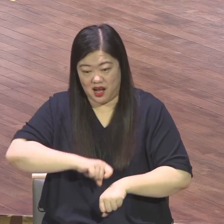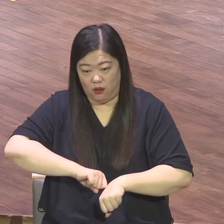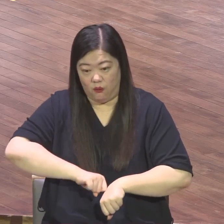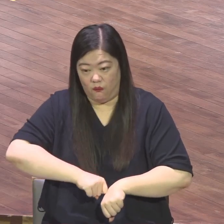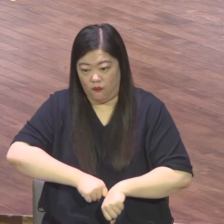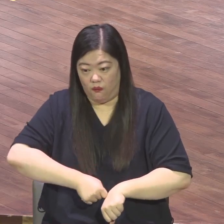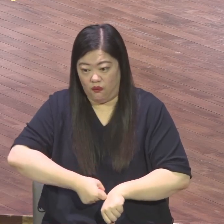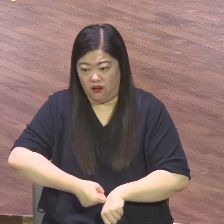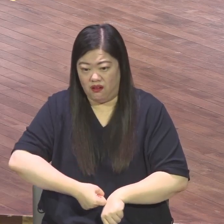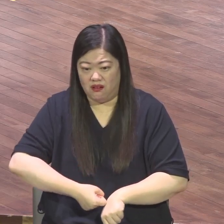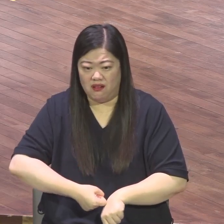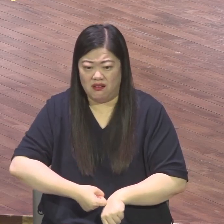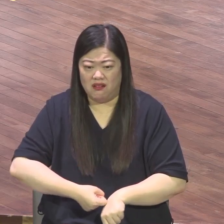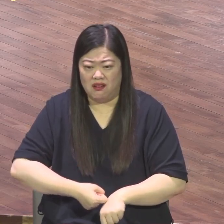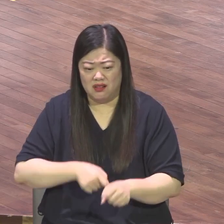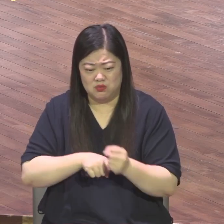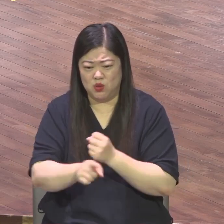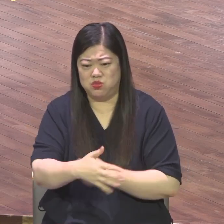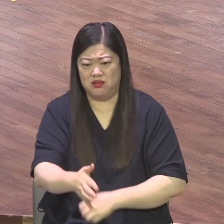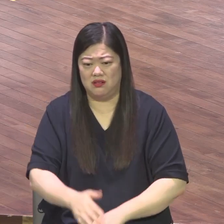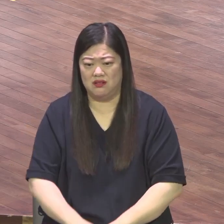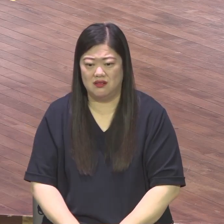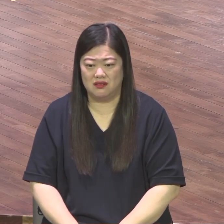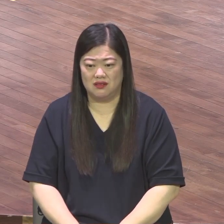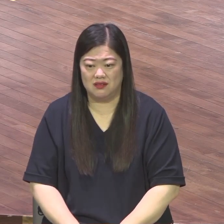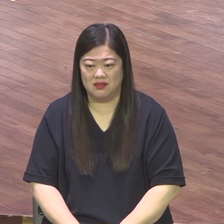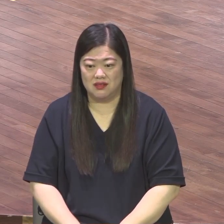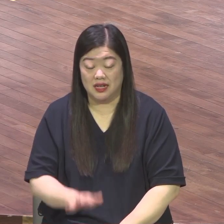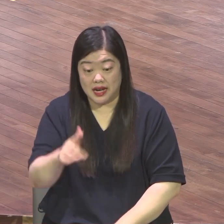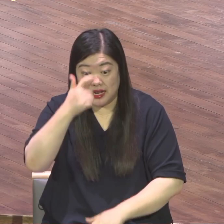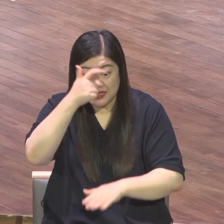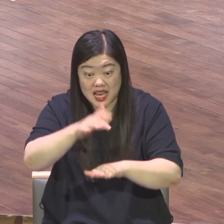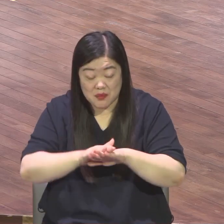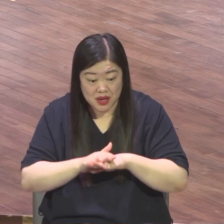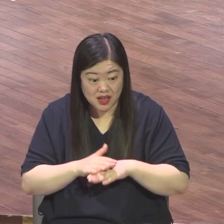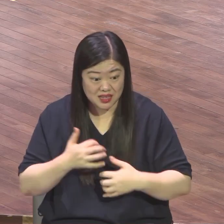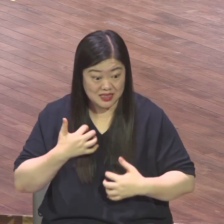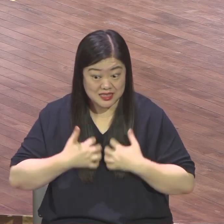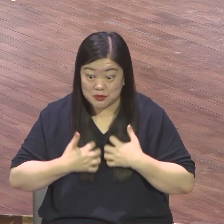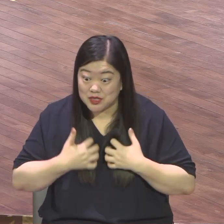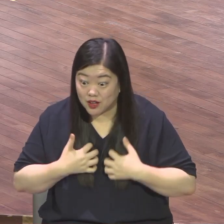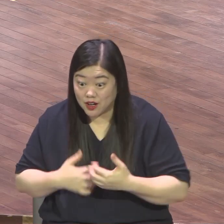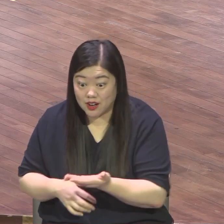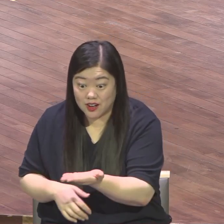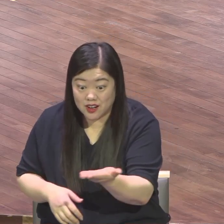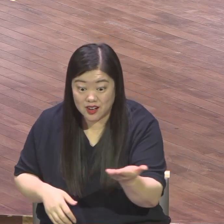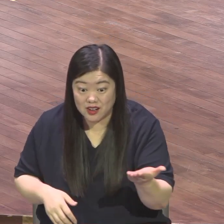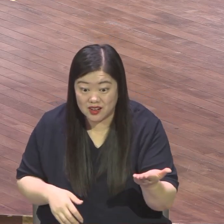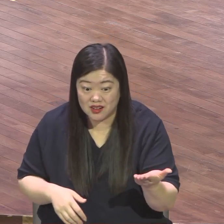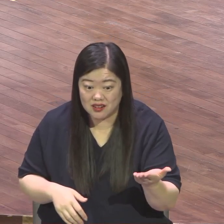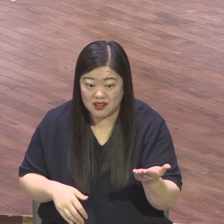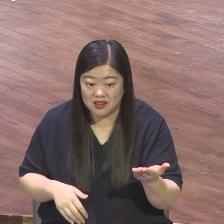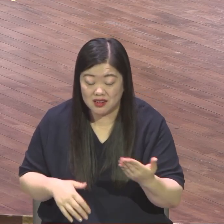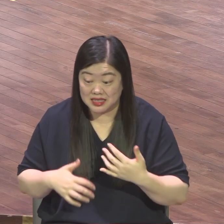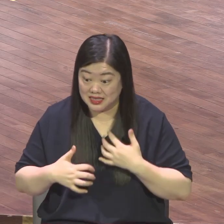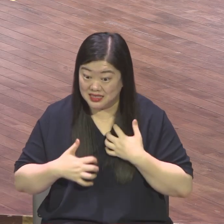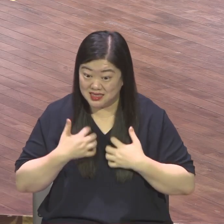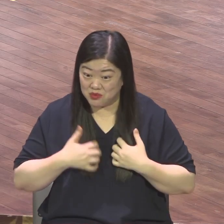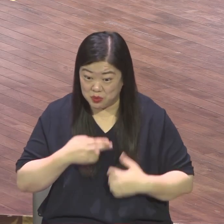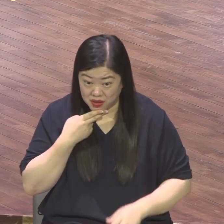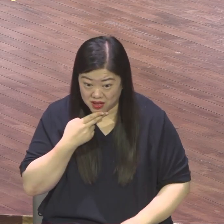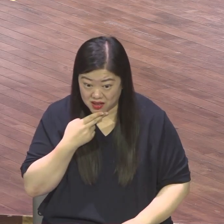감사의 축제. 축제가 아니면 다 가짜예요. 다 속고 있는 거예요. 빨리 여러분이 갱신해야